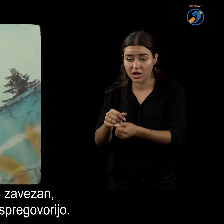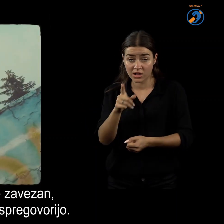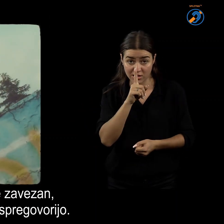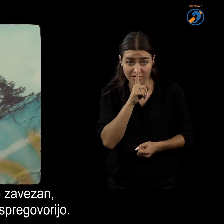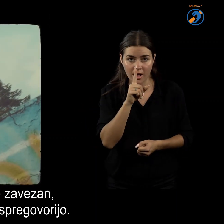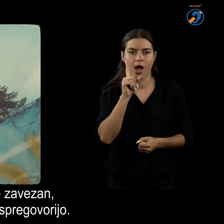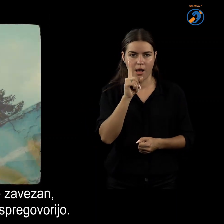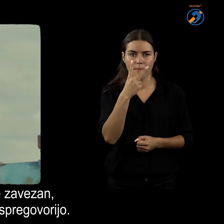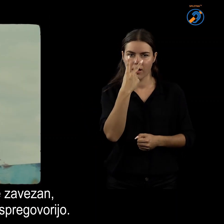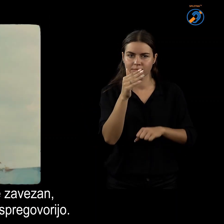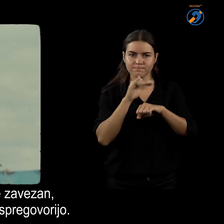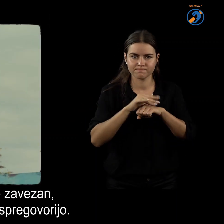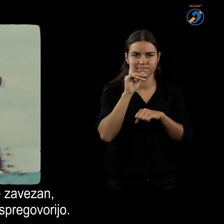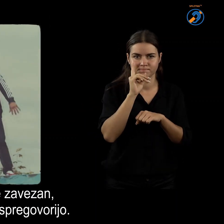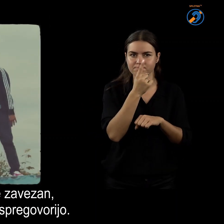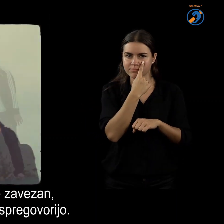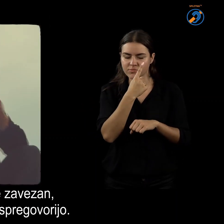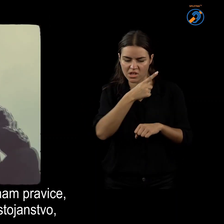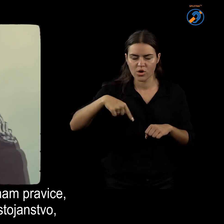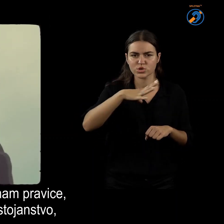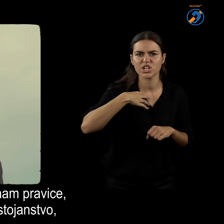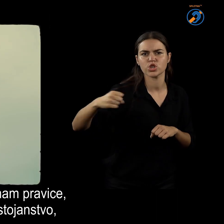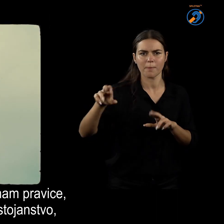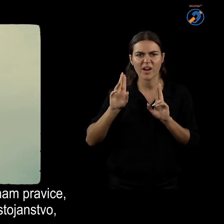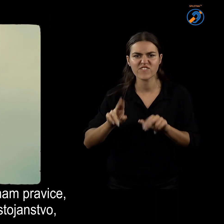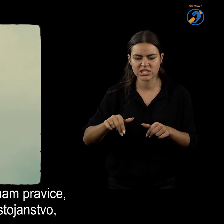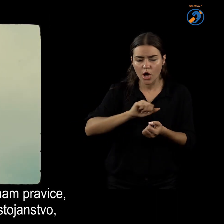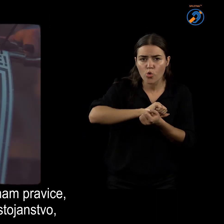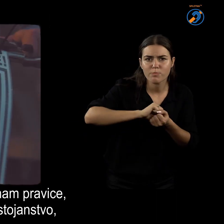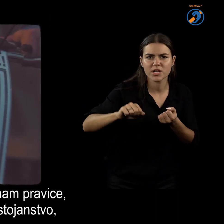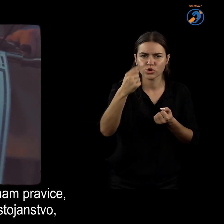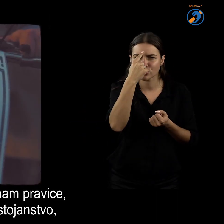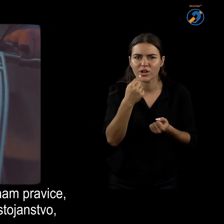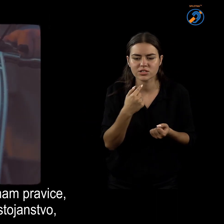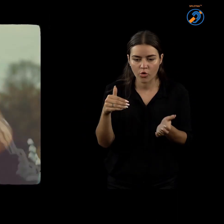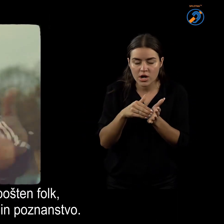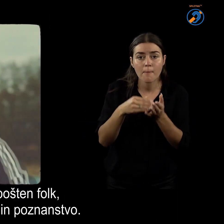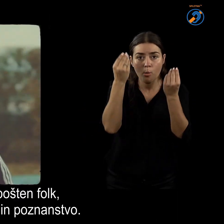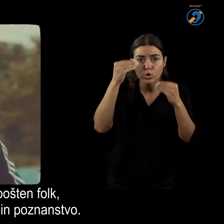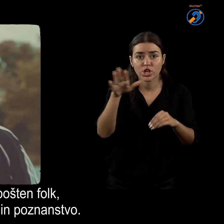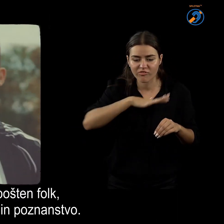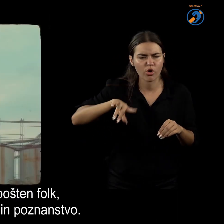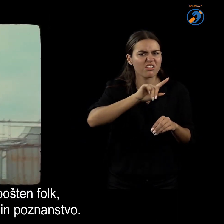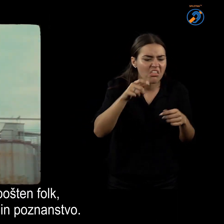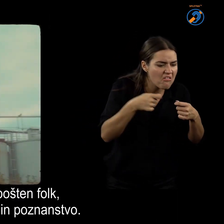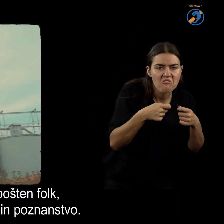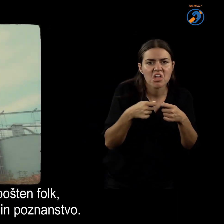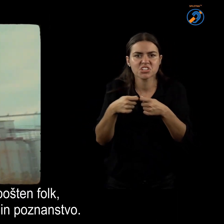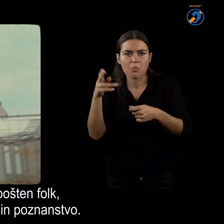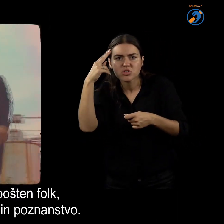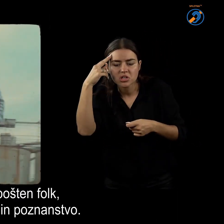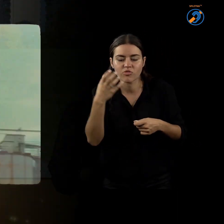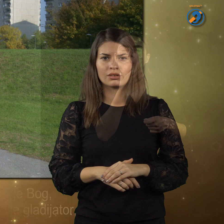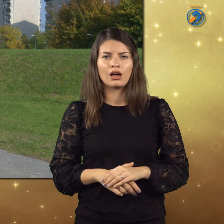borijo, jezik je zavezan, oči njih spregovorijo. Vzeli so nam pravice, ubili dostojanstvo, rabimo pošten folk, ne pa veze